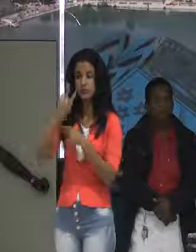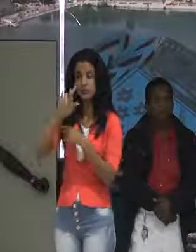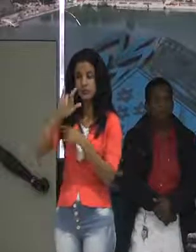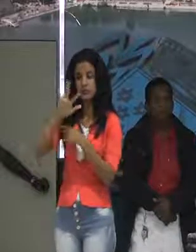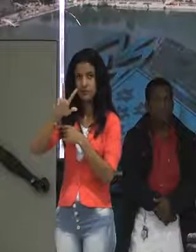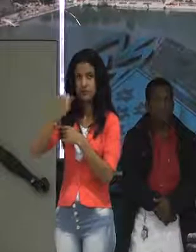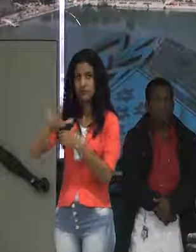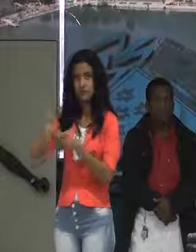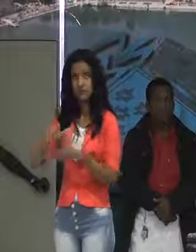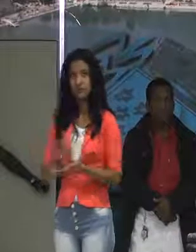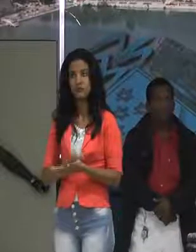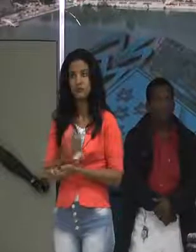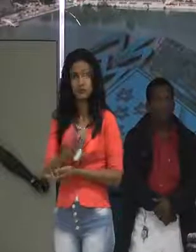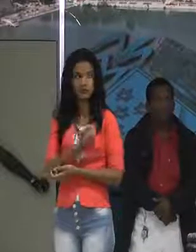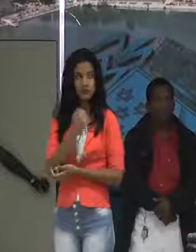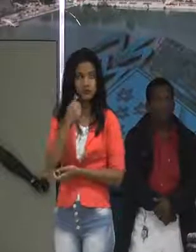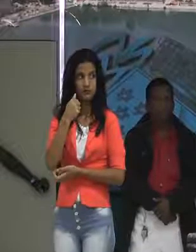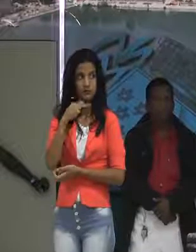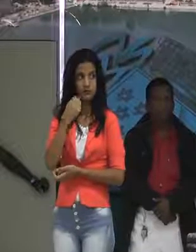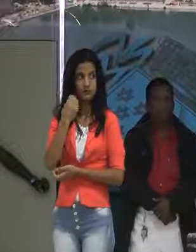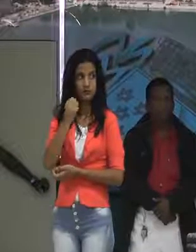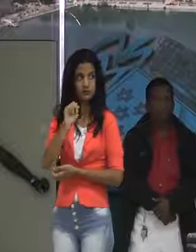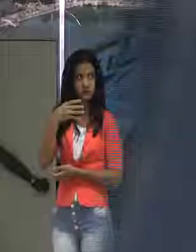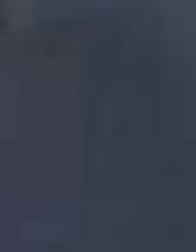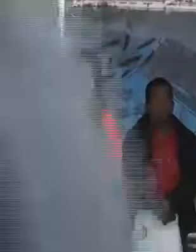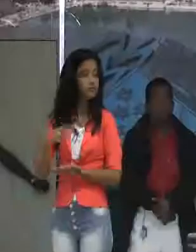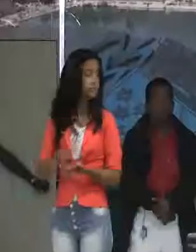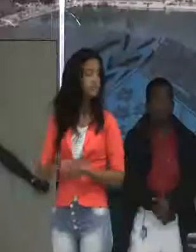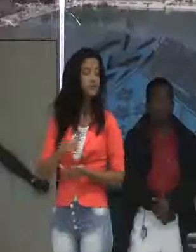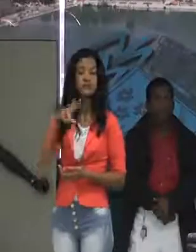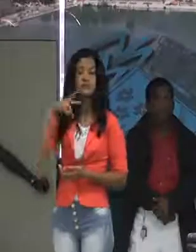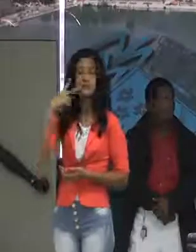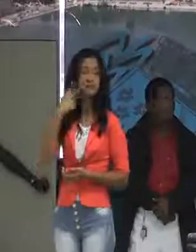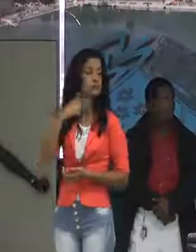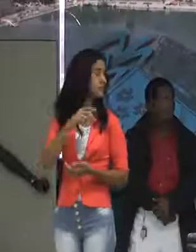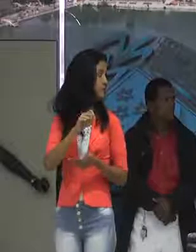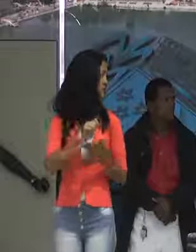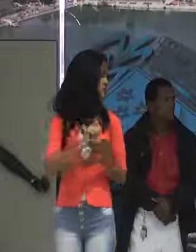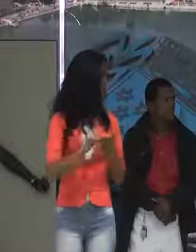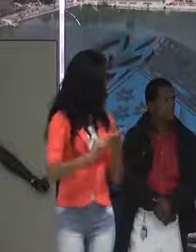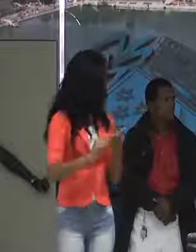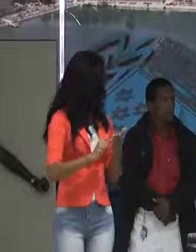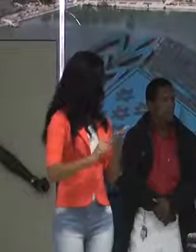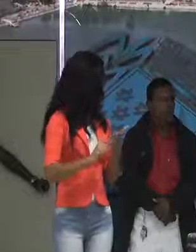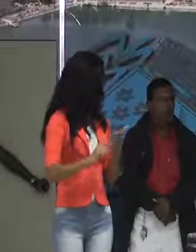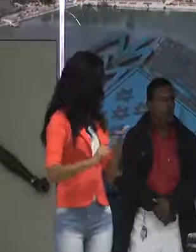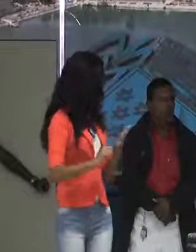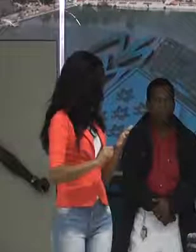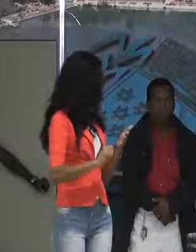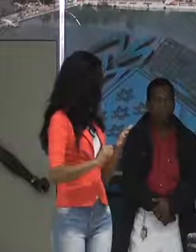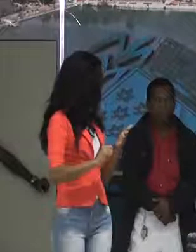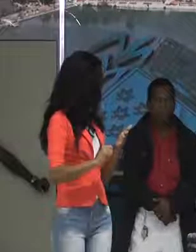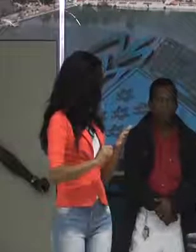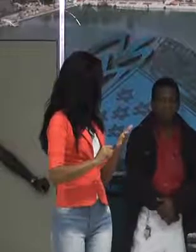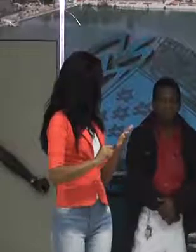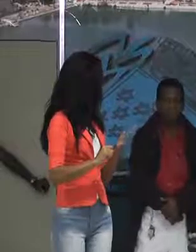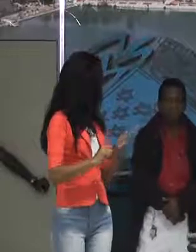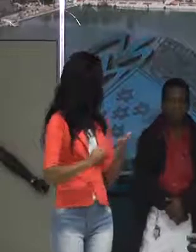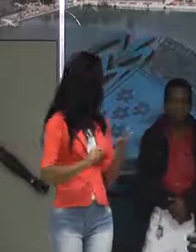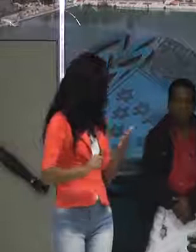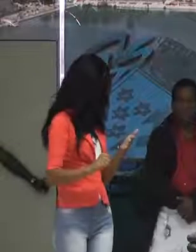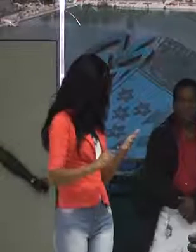Indicação 784. O vereador que subscreve indica ao excelentíssimo prefeito para que estude a